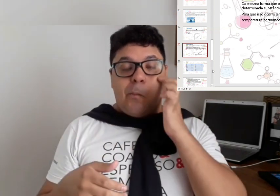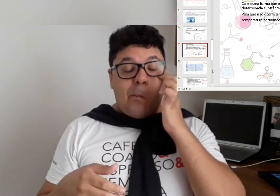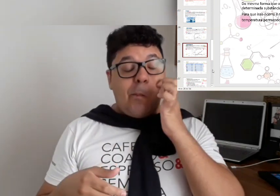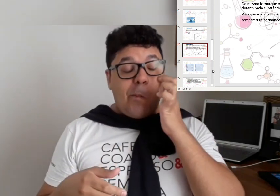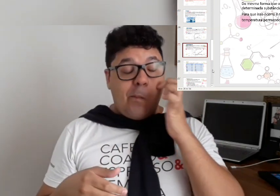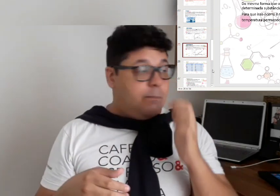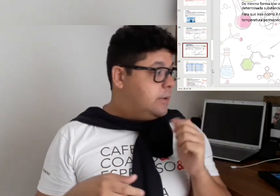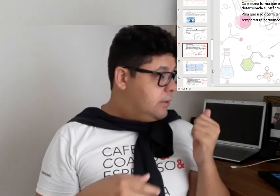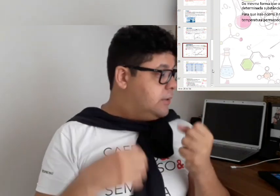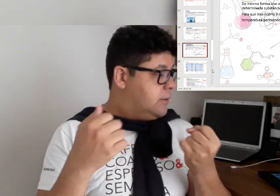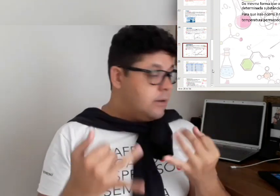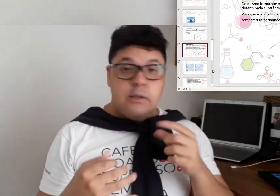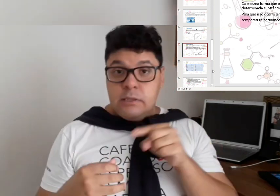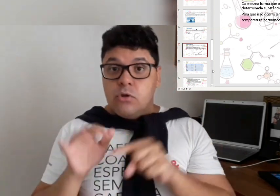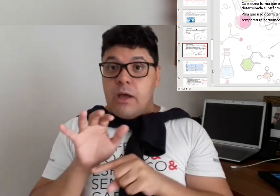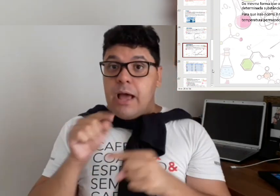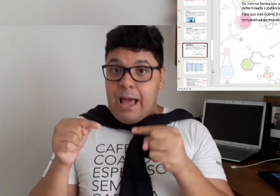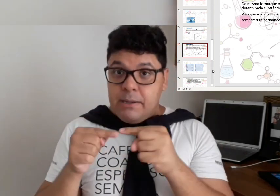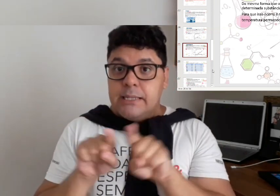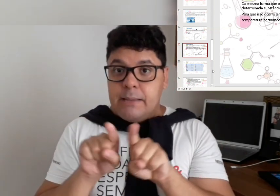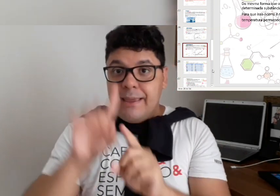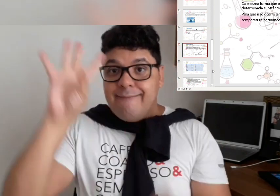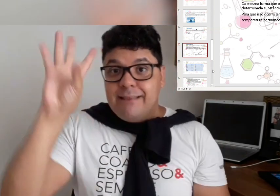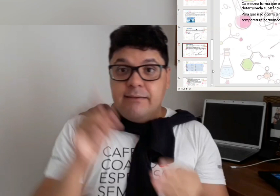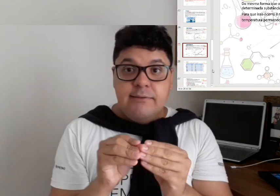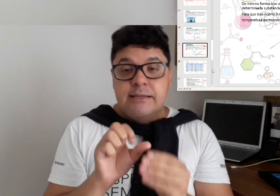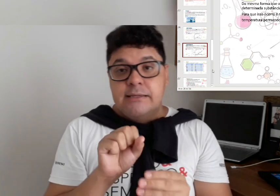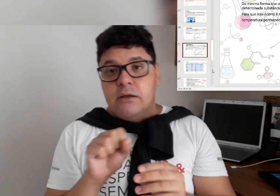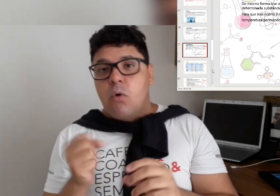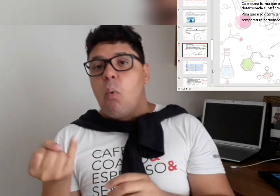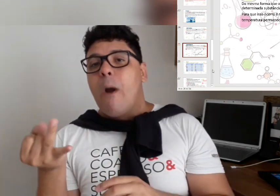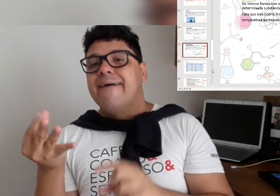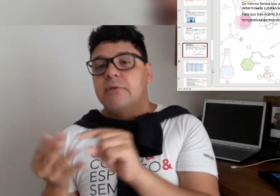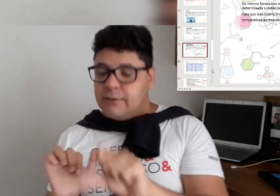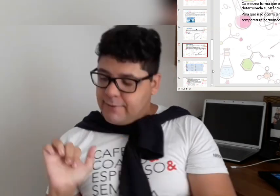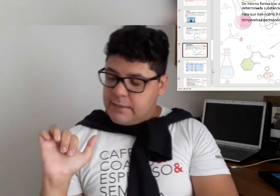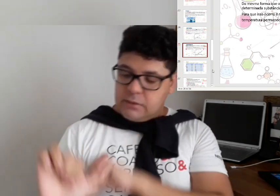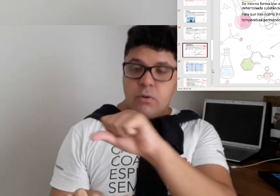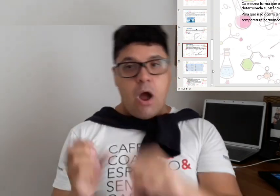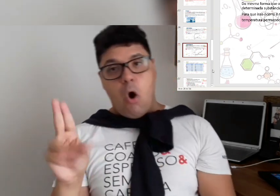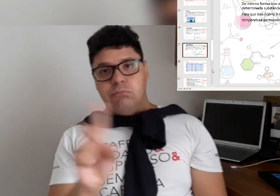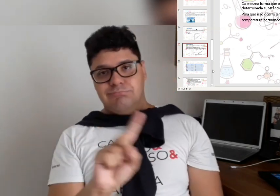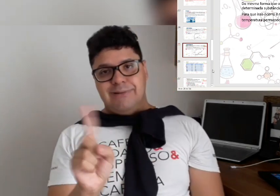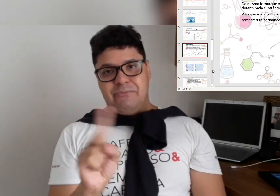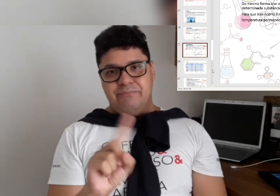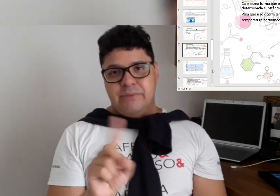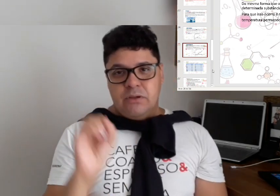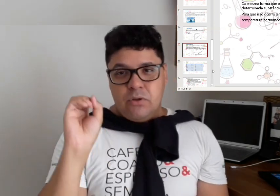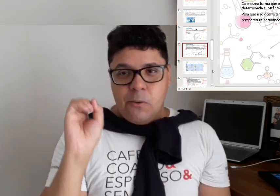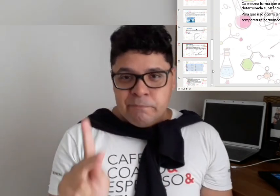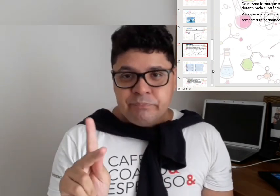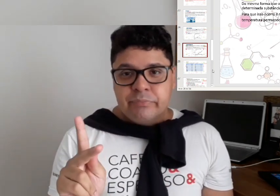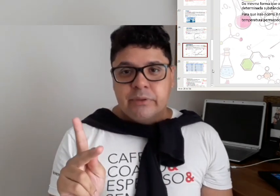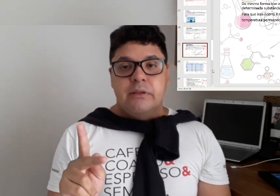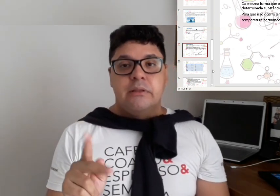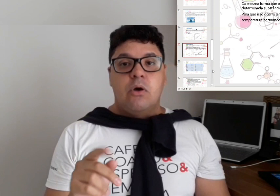aquela quantidade de substância, aquela quantidade de água, né? Se a gente está falando da água, passe do estado líquido para o gasoso. O